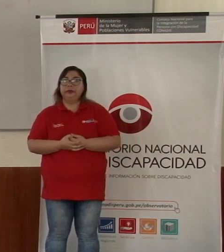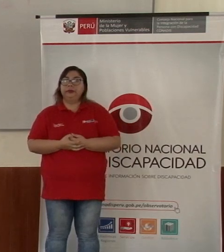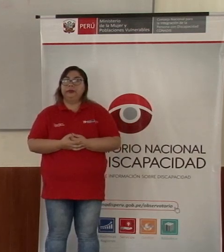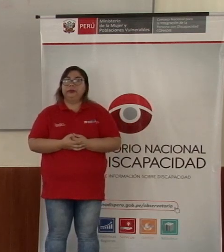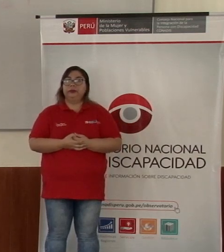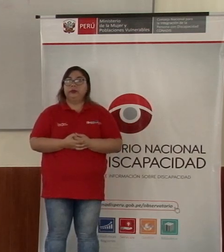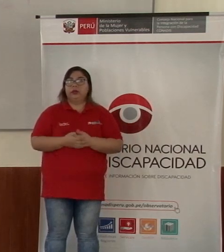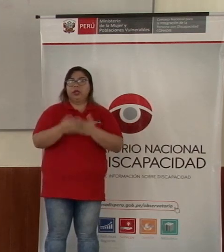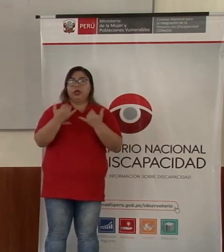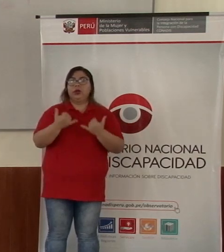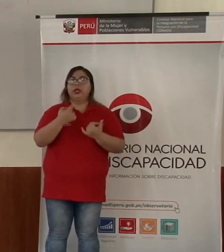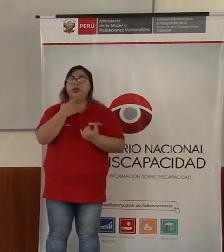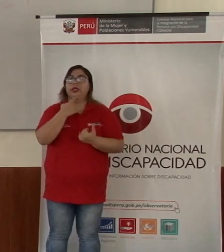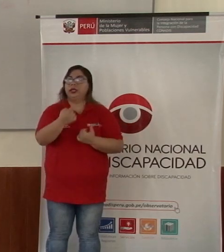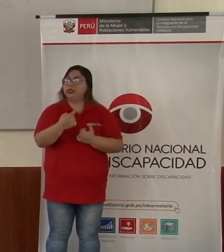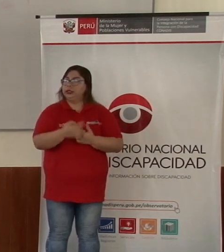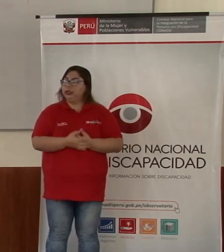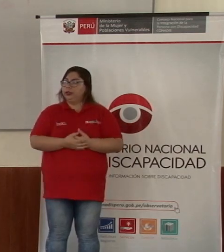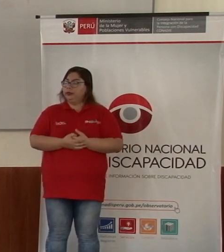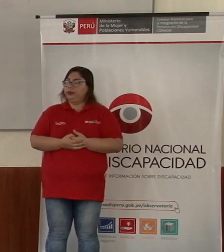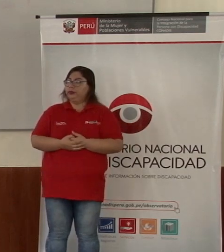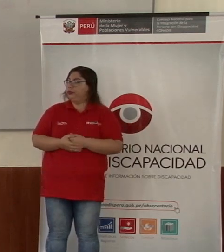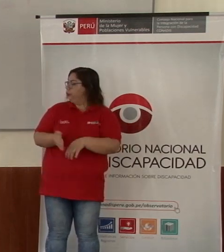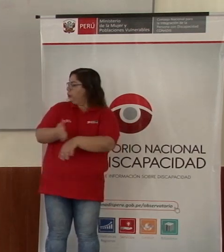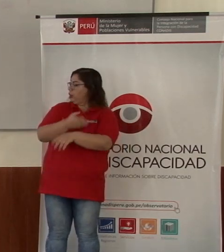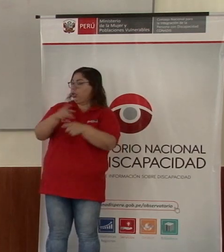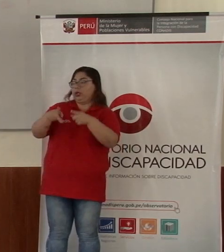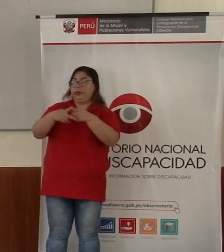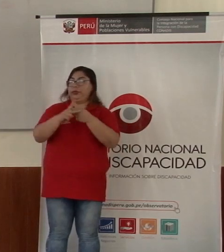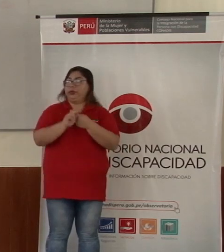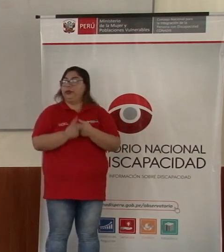¿Ya? ¿Y qué te quería decir esto? Como les comenté al principio.